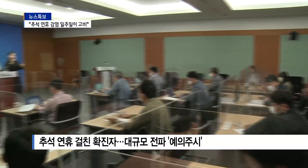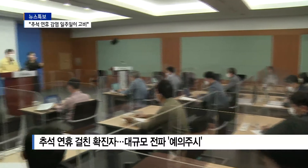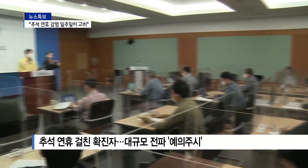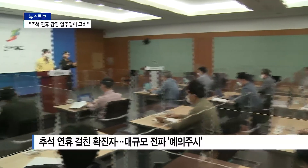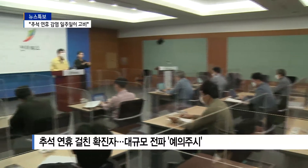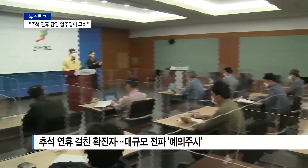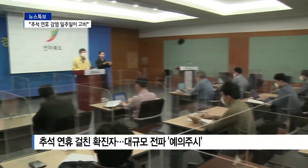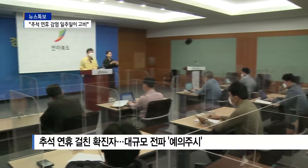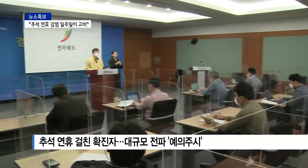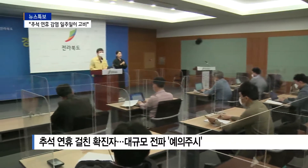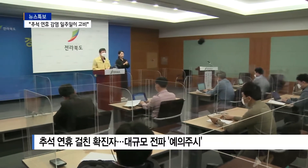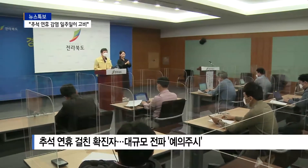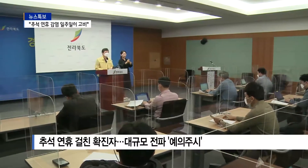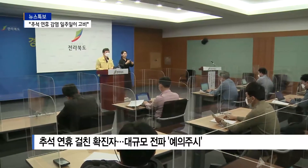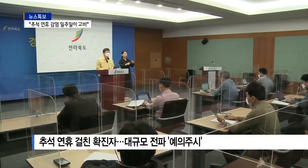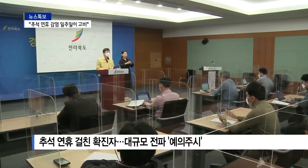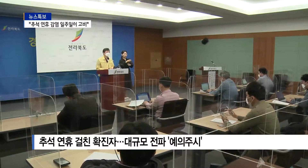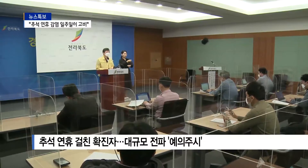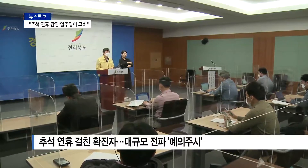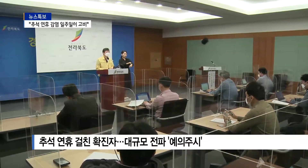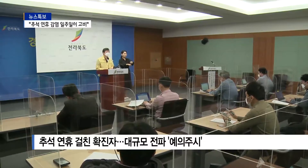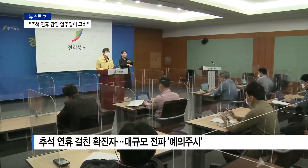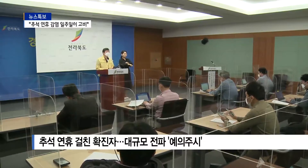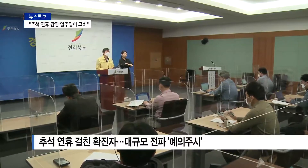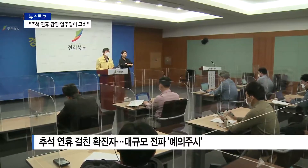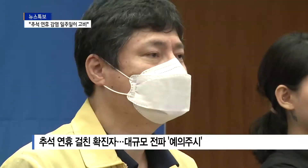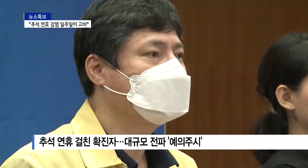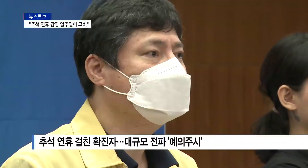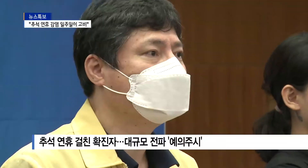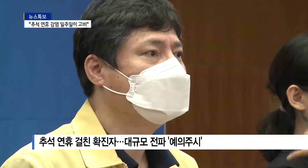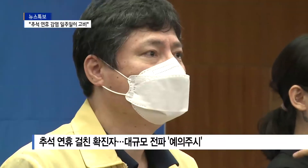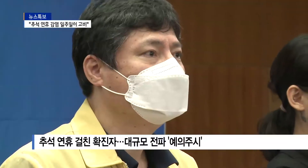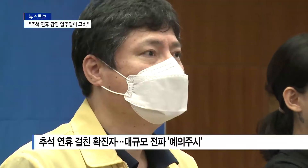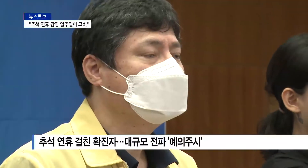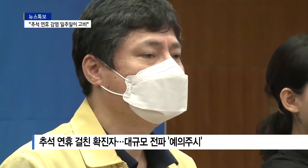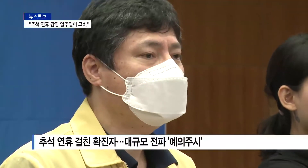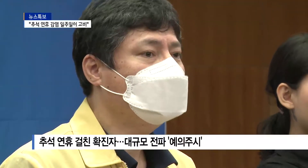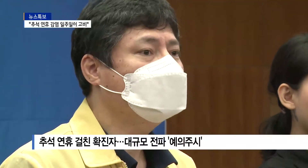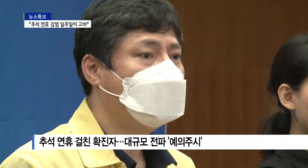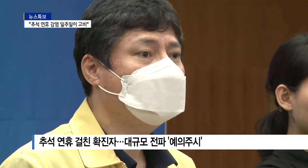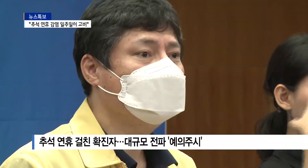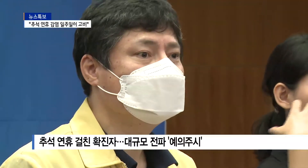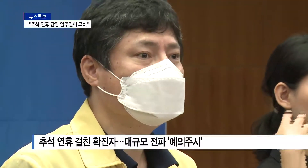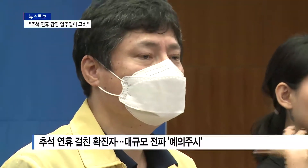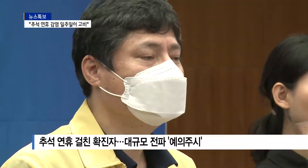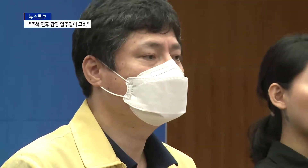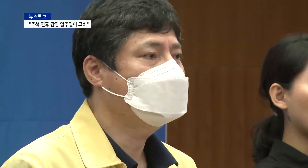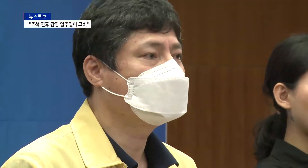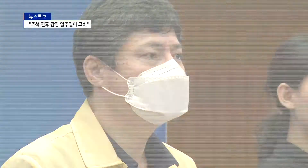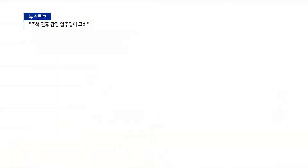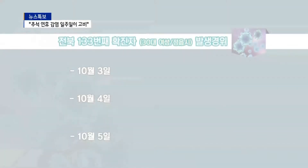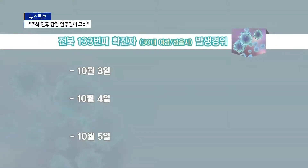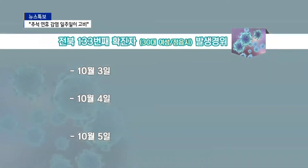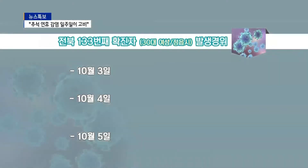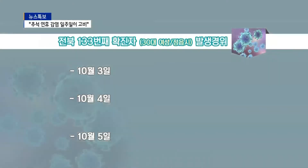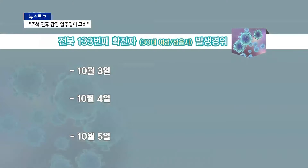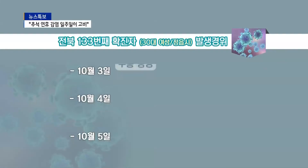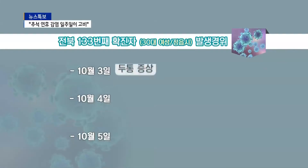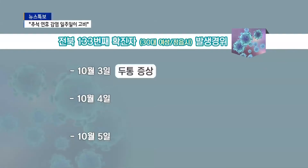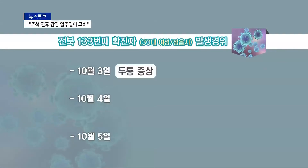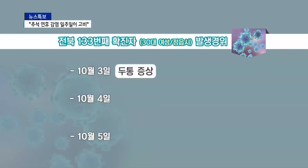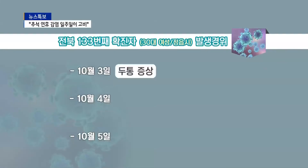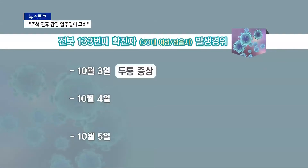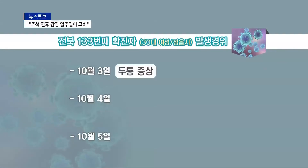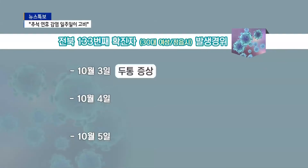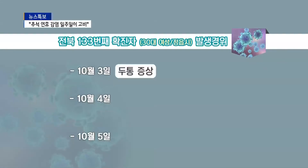거치면서 발생한 도내 첫 확진자라는 점에서 보건당국이 예의주시하고 있습니다. A씨는